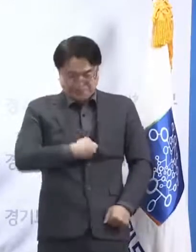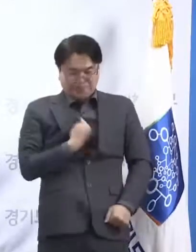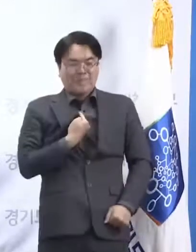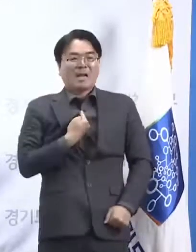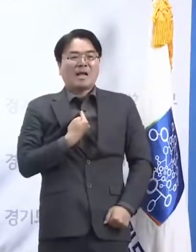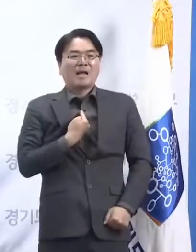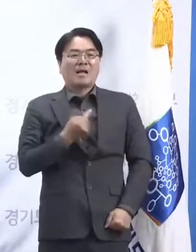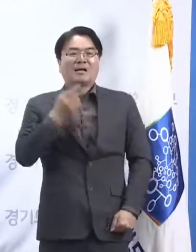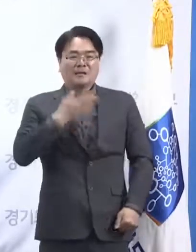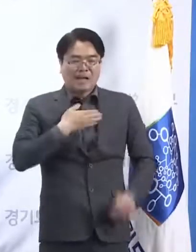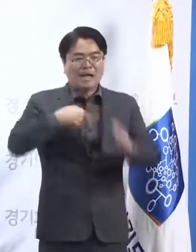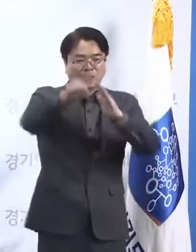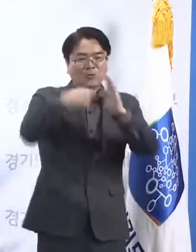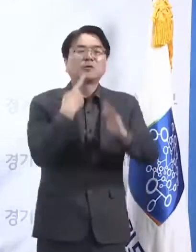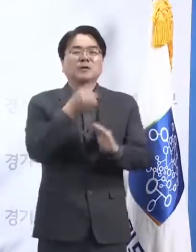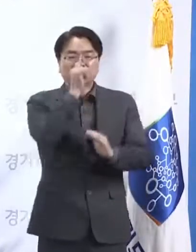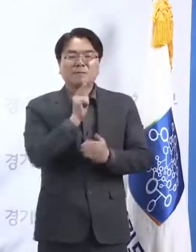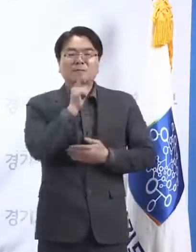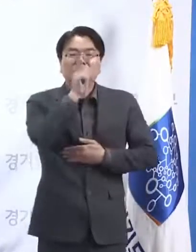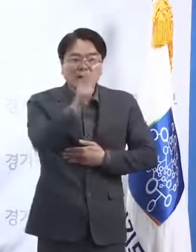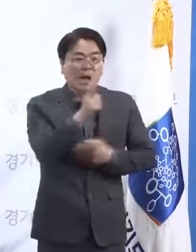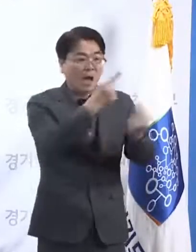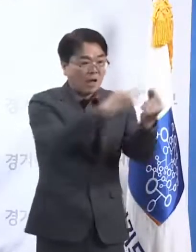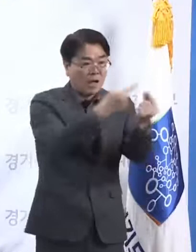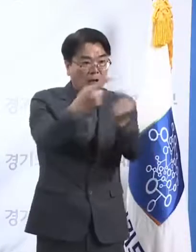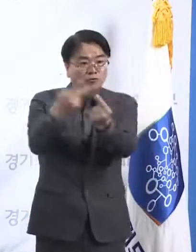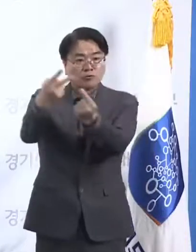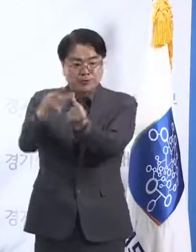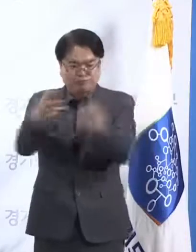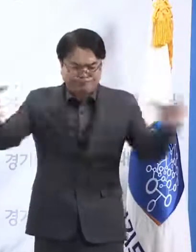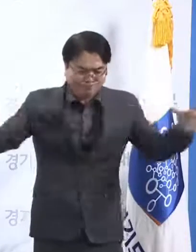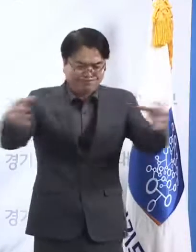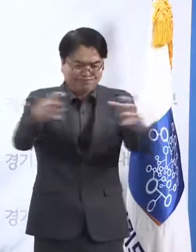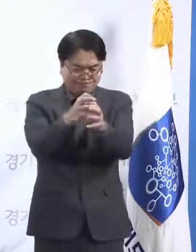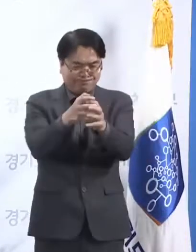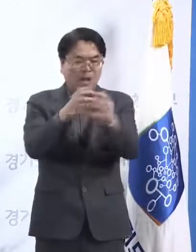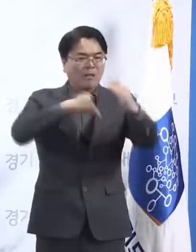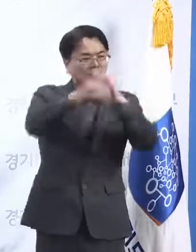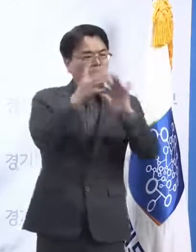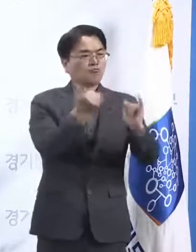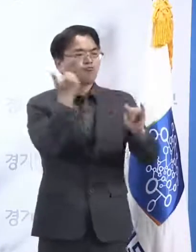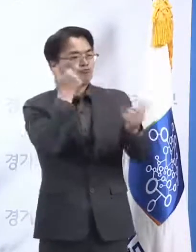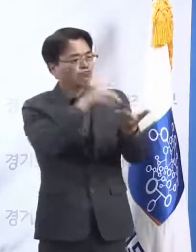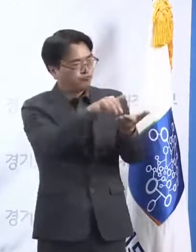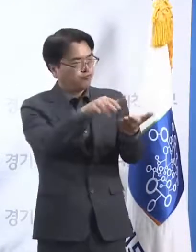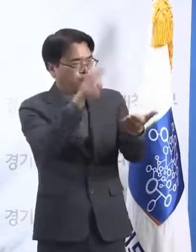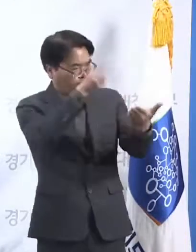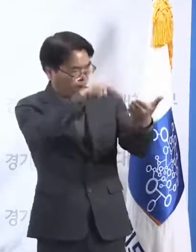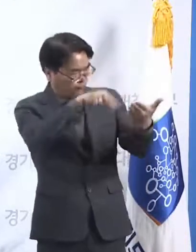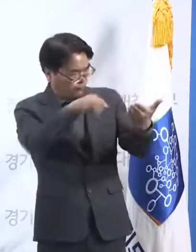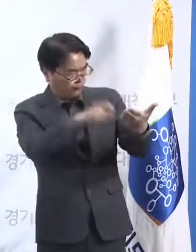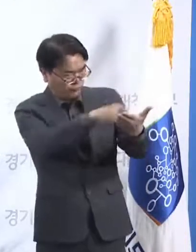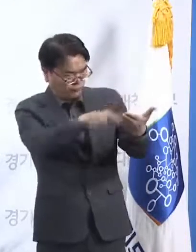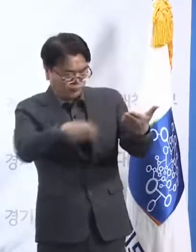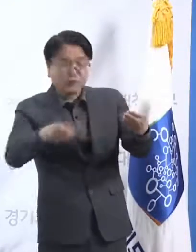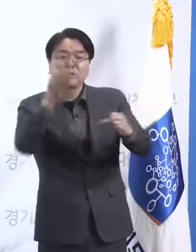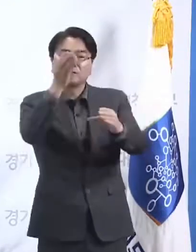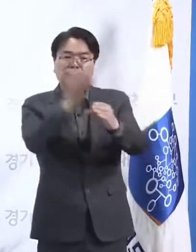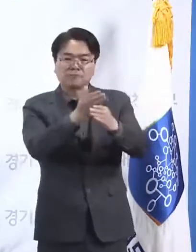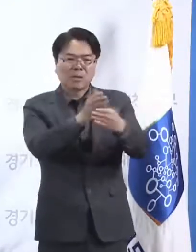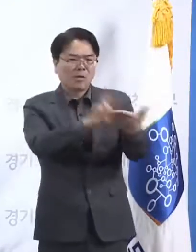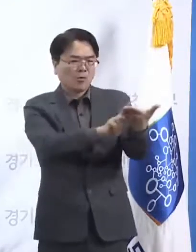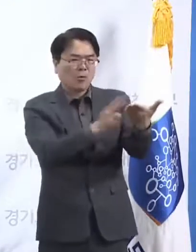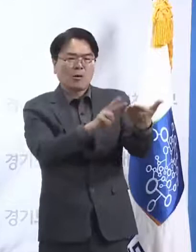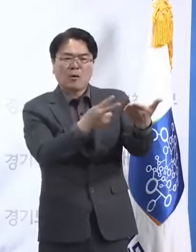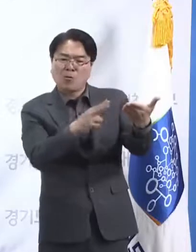자발적으로 다녀왔다는 진술, 이 세 가지를 가지고 현재 출입자 명단을 작성하고 있는데 거의